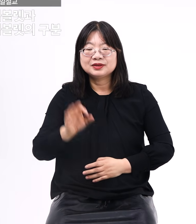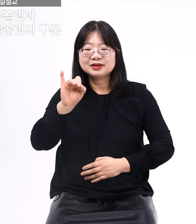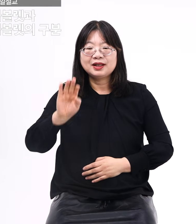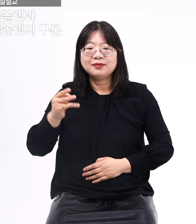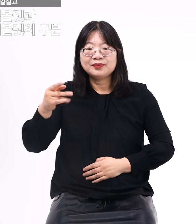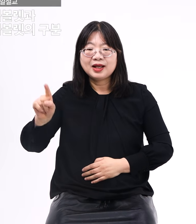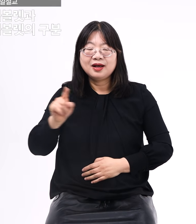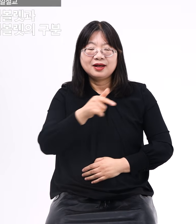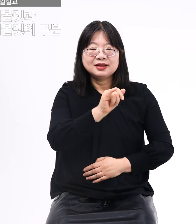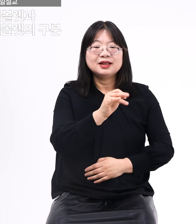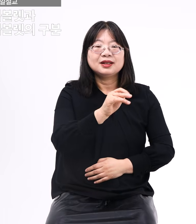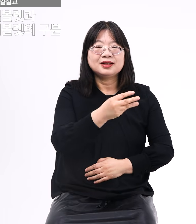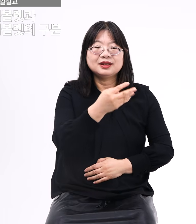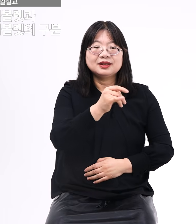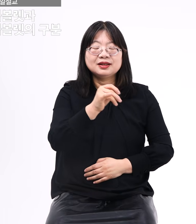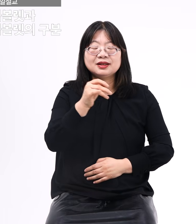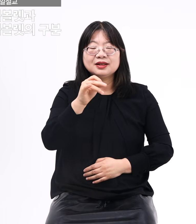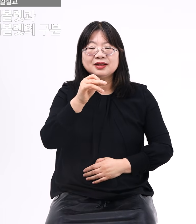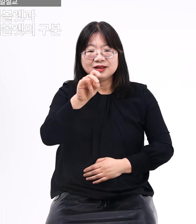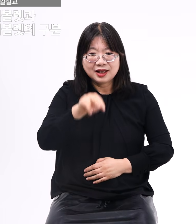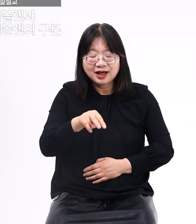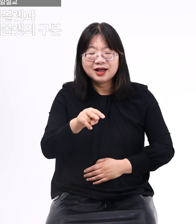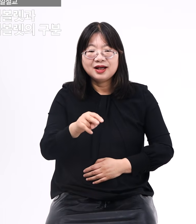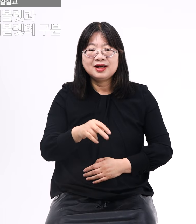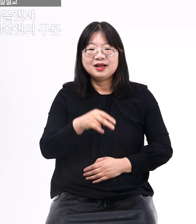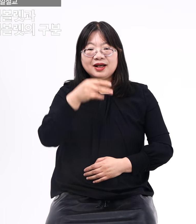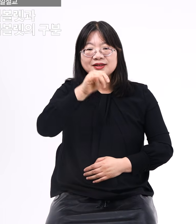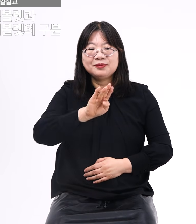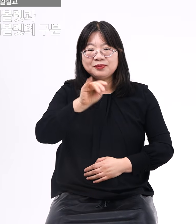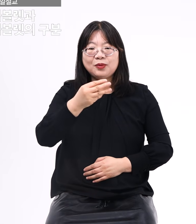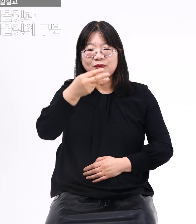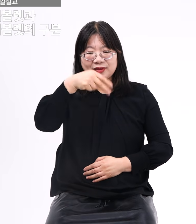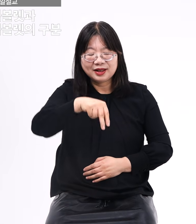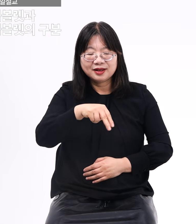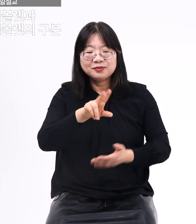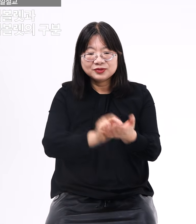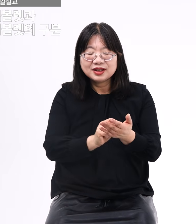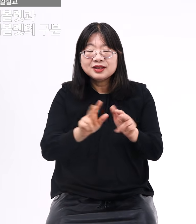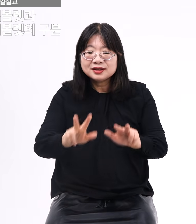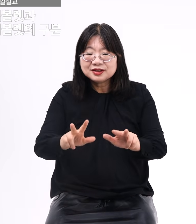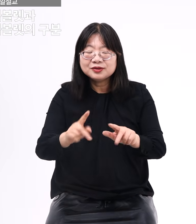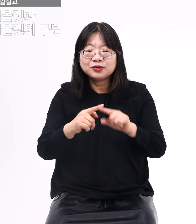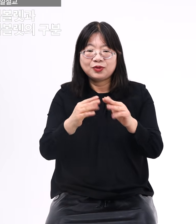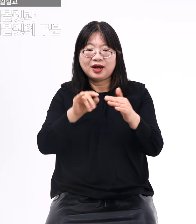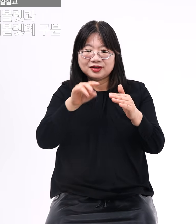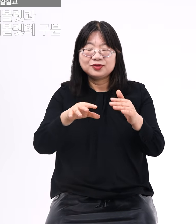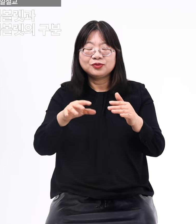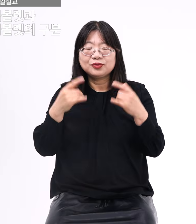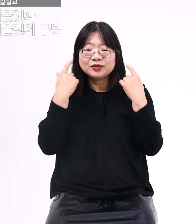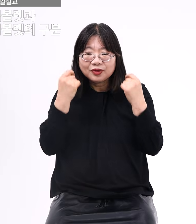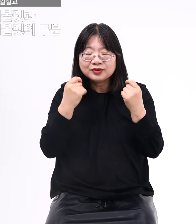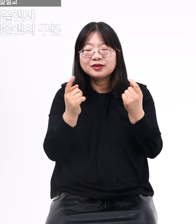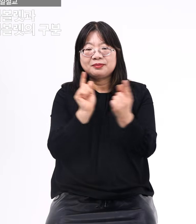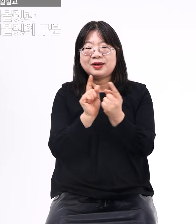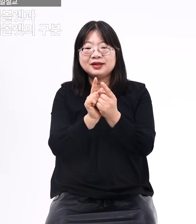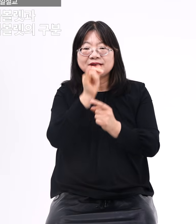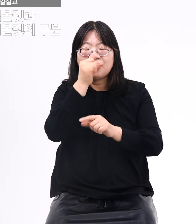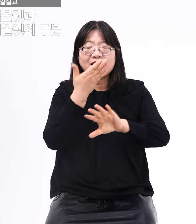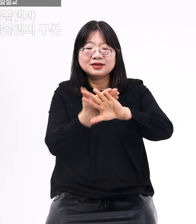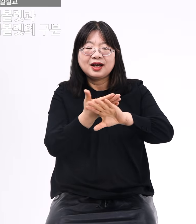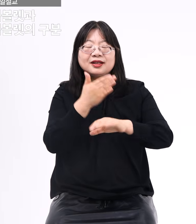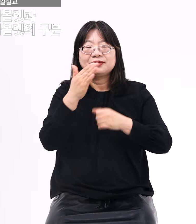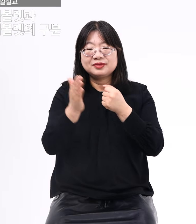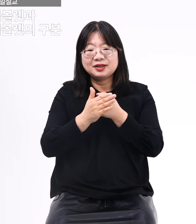입다와 길르앗의 이 쉿볼렛 사건은 오늘날에도 교회 안에 얼마든지 벌어지고 있다는 거예요. 다름의